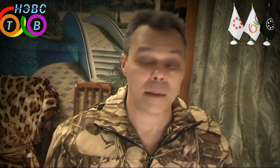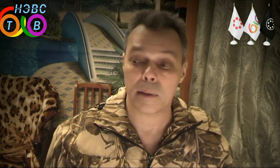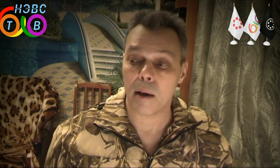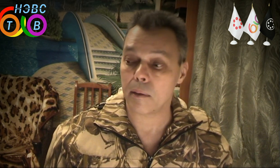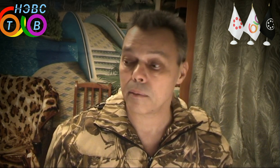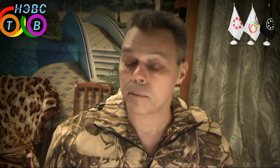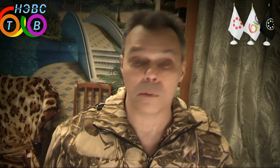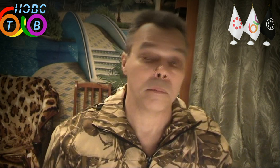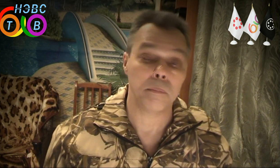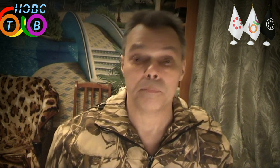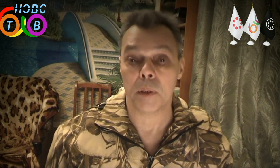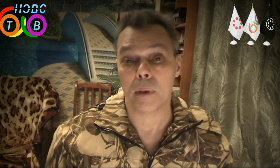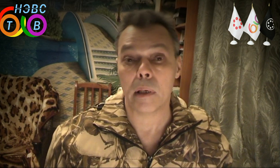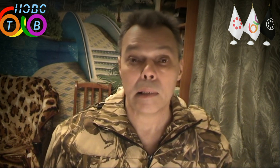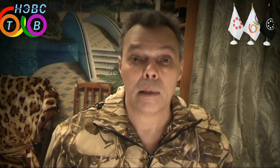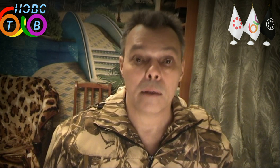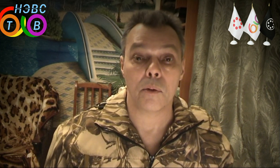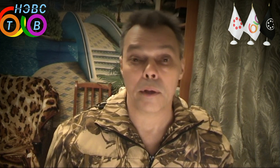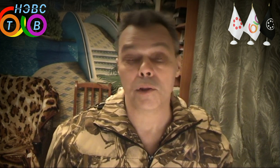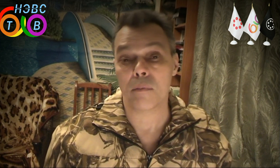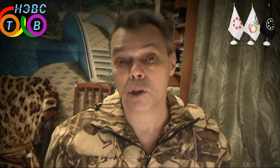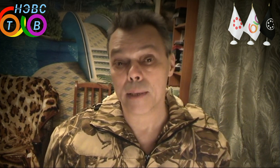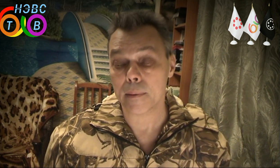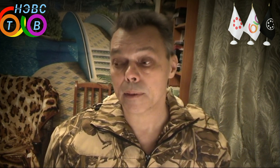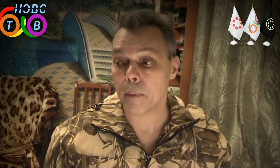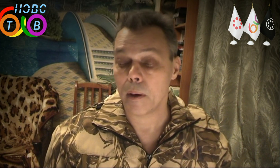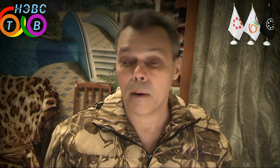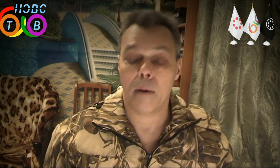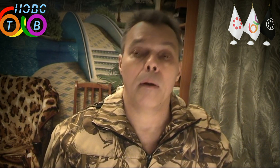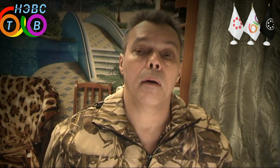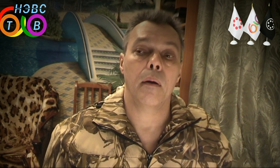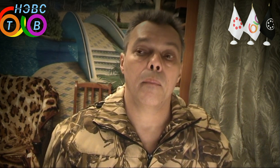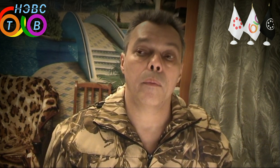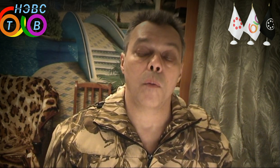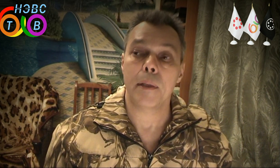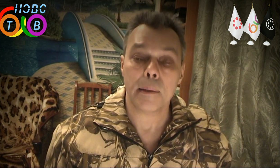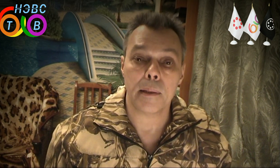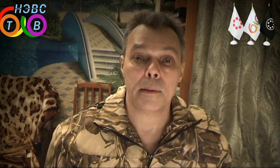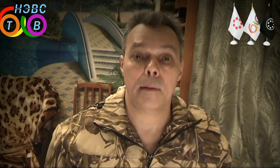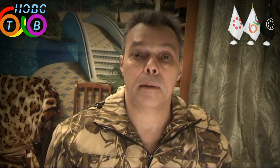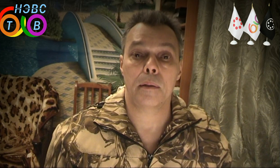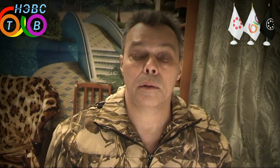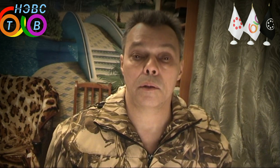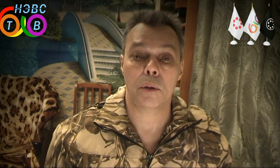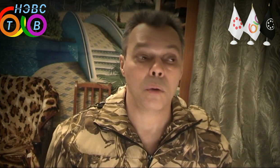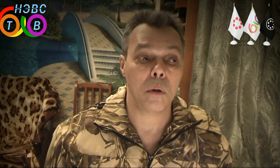Рати, а типа хирургическим вмешательством, то понятное дело, что